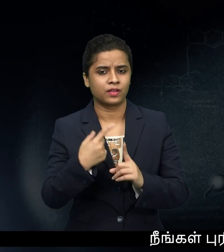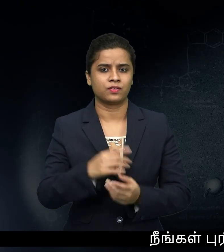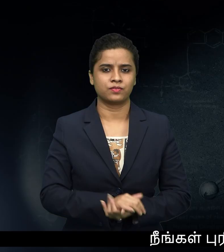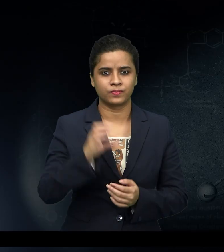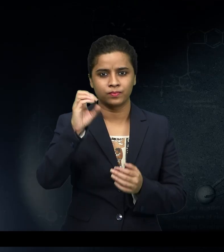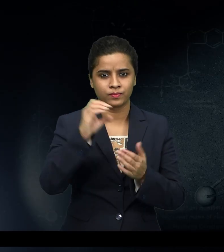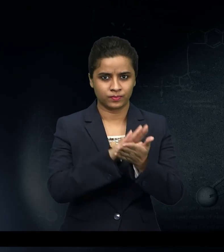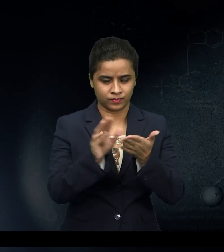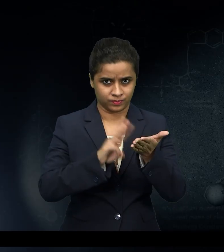ஓம் விதி